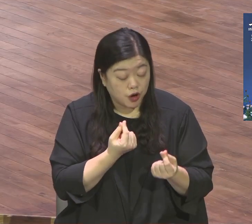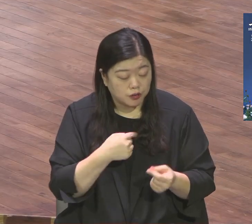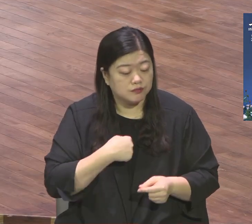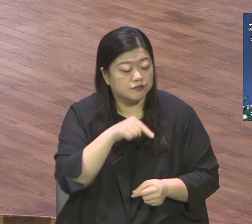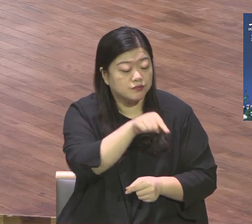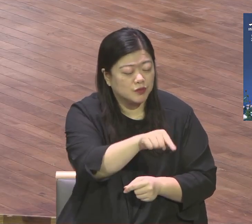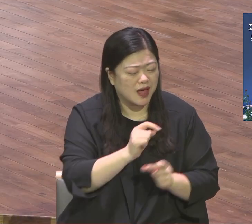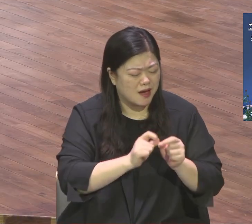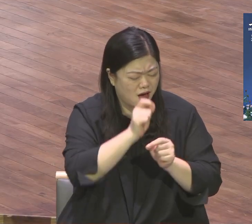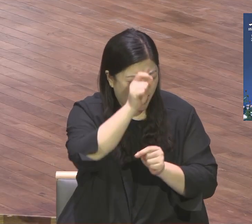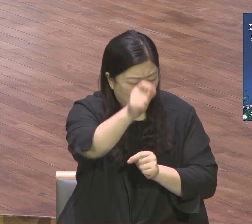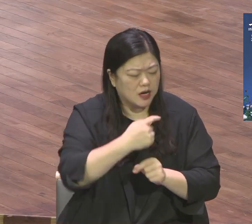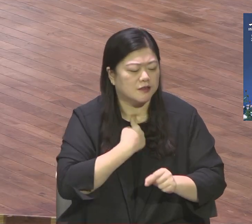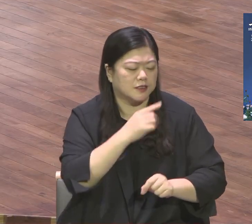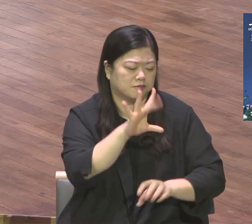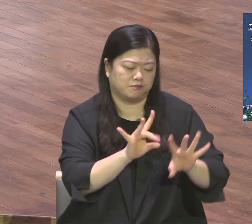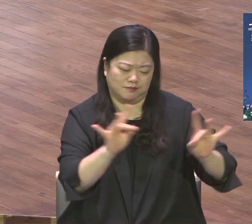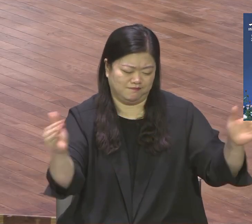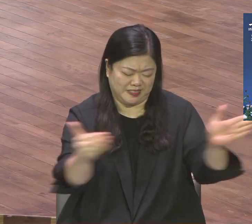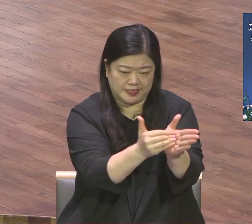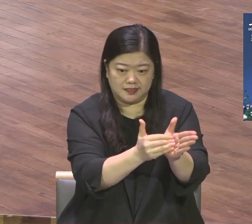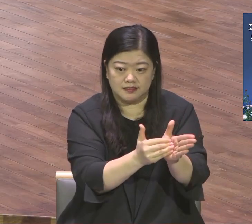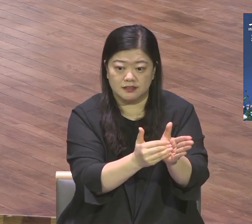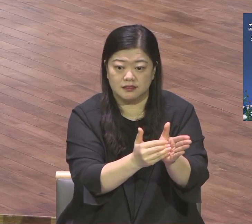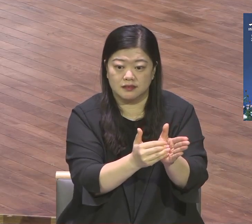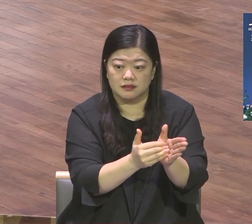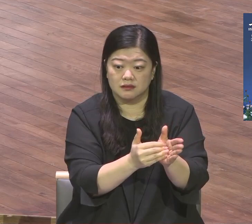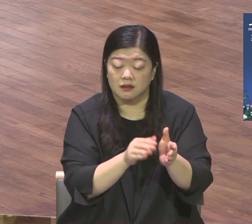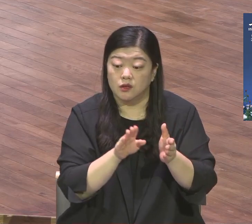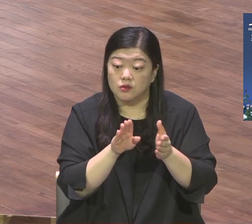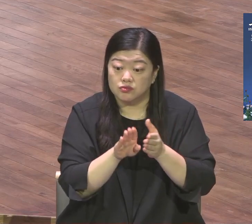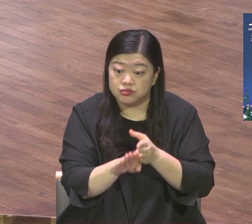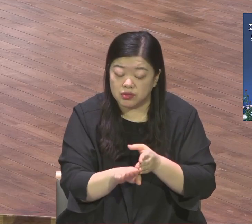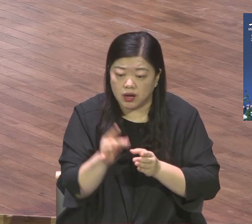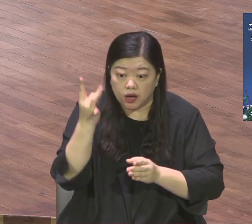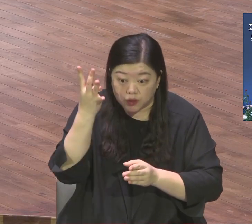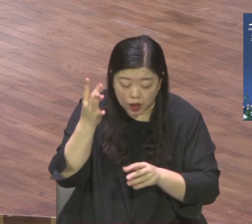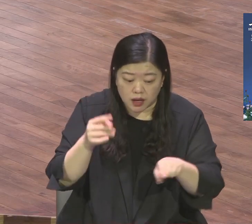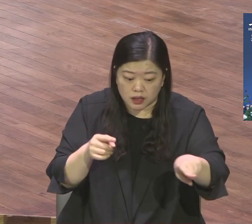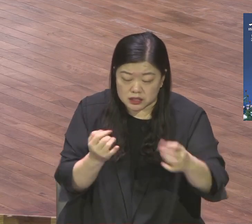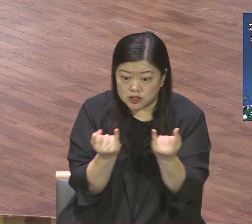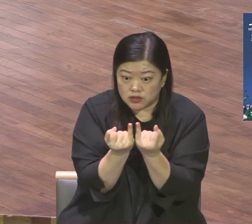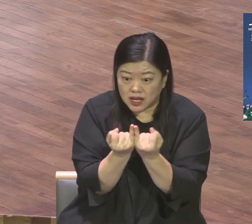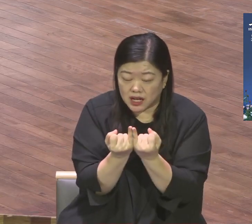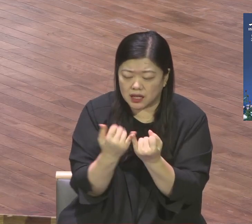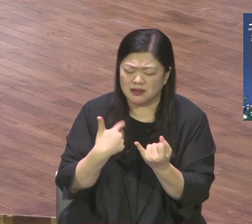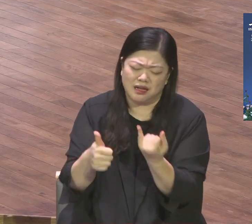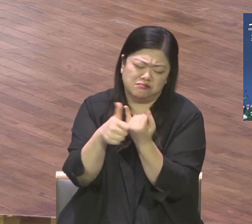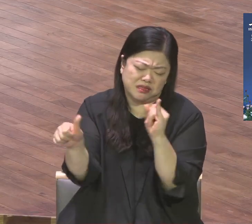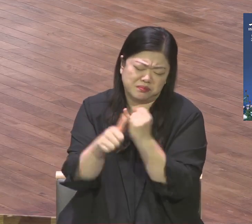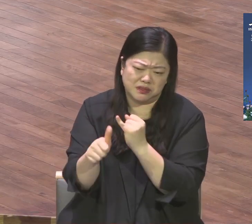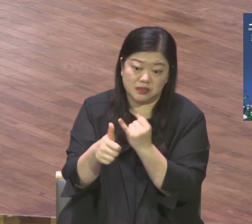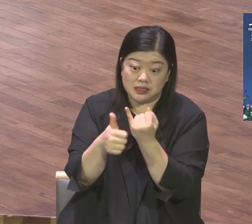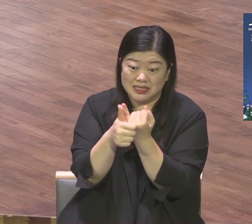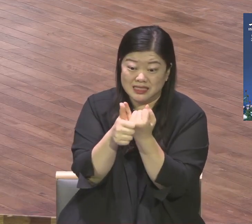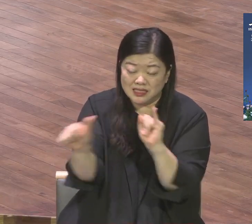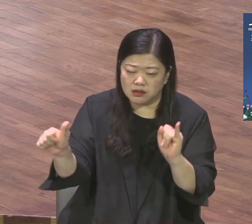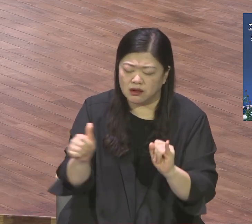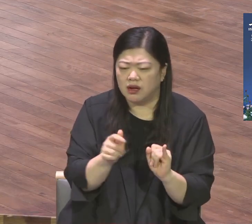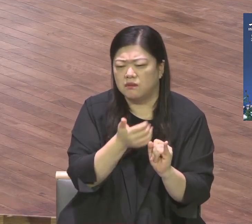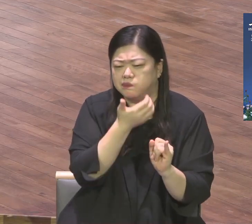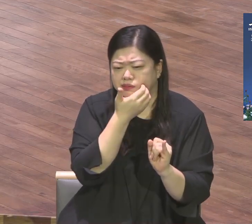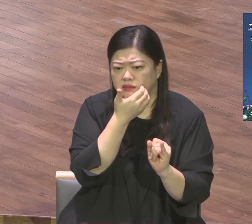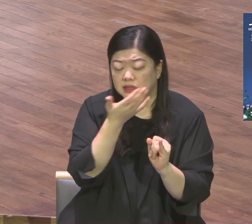창피해가지고 물도 못 길러오던 아무도 안 오는 오후 2시에 와서 혼자 물 짓던 여자가 예수님 만나고 나니까 막